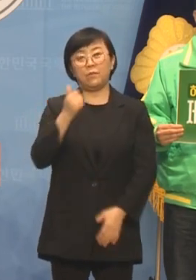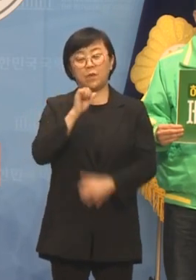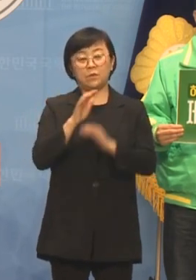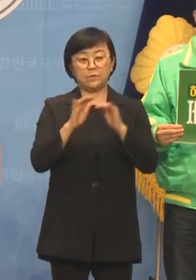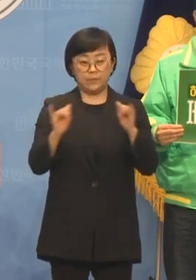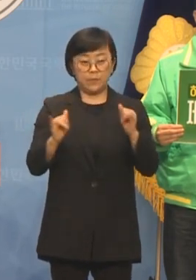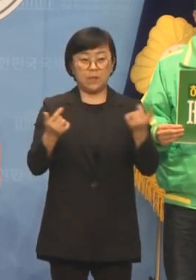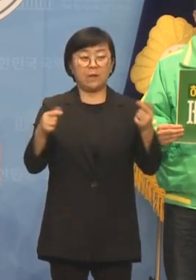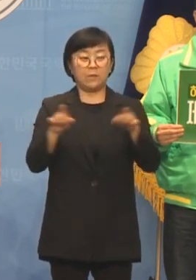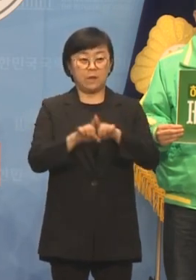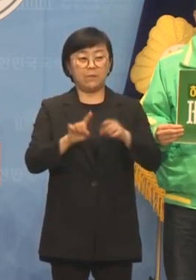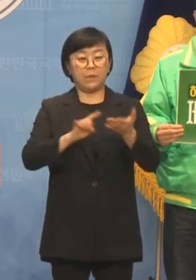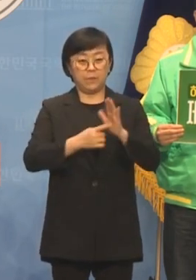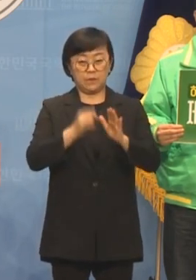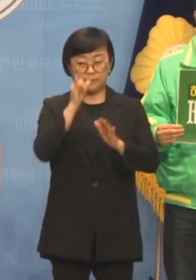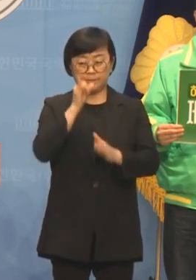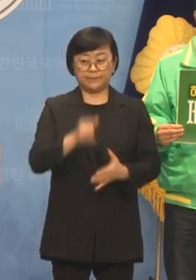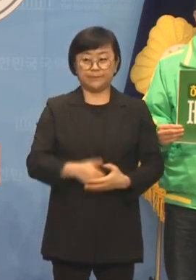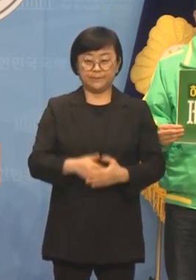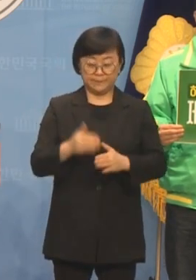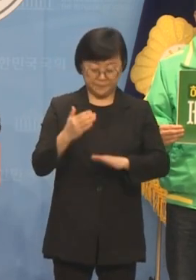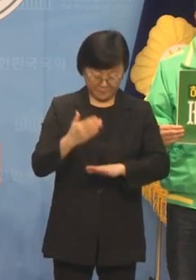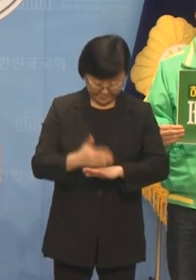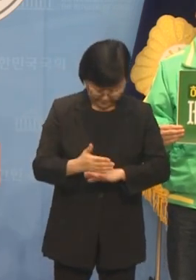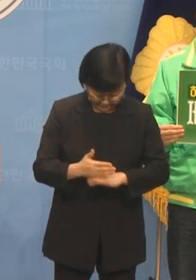사께서 함께 발표해 주시겠습니다